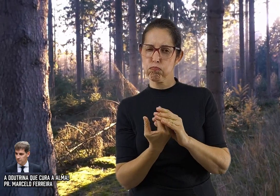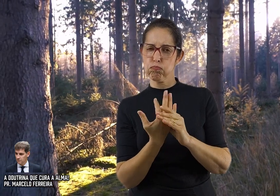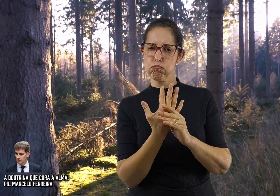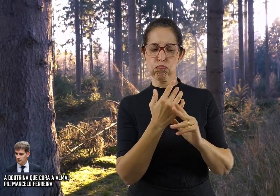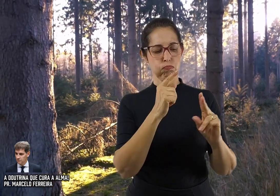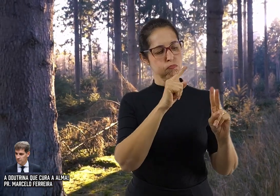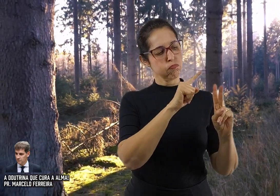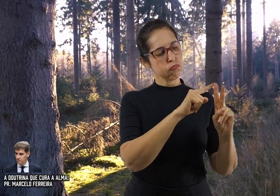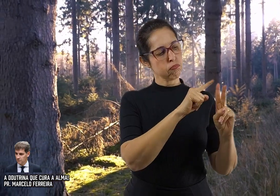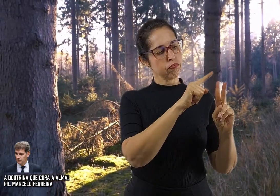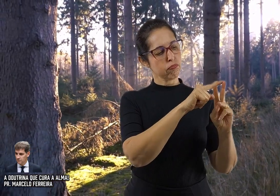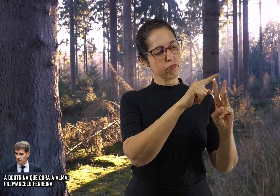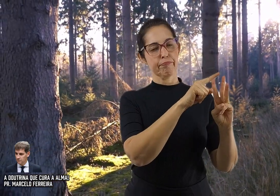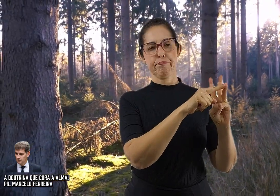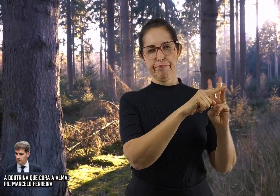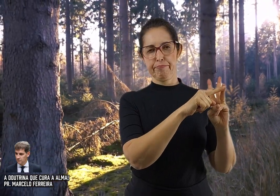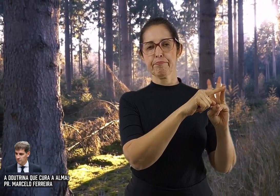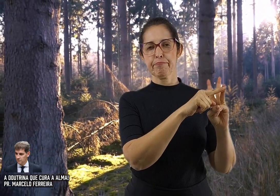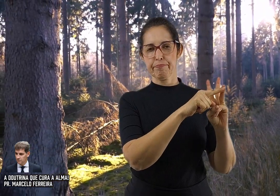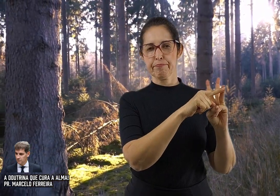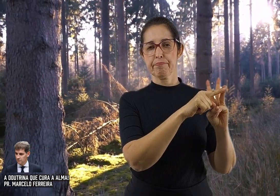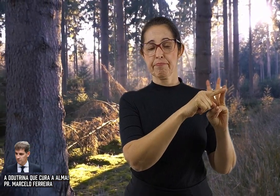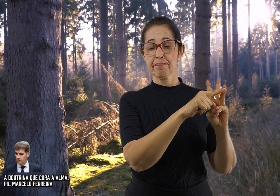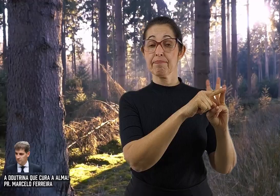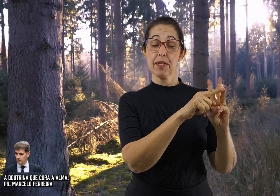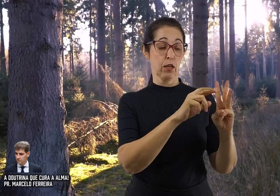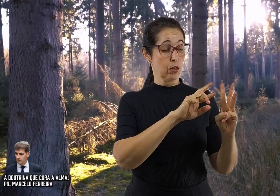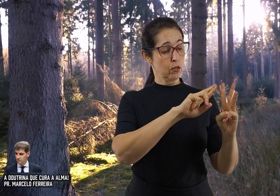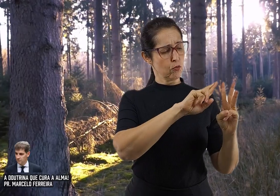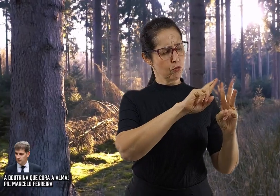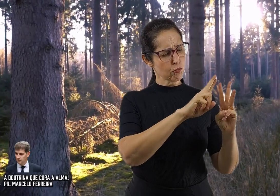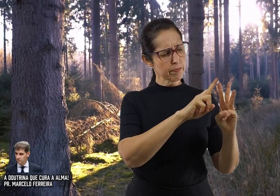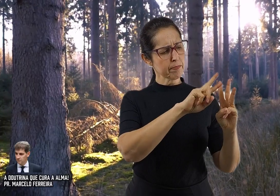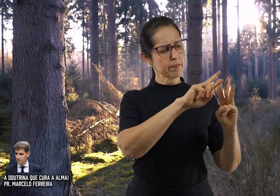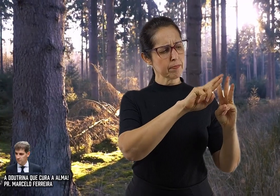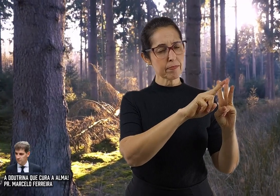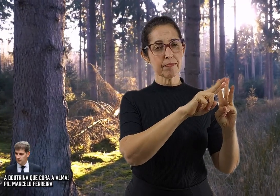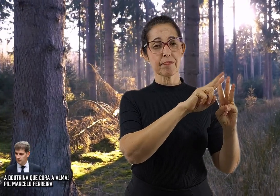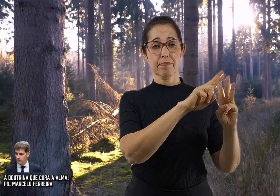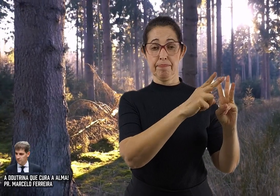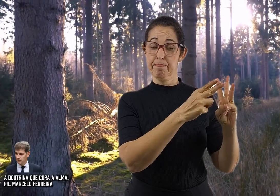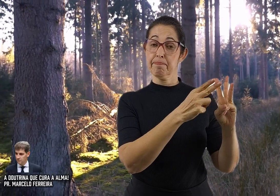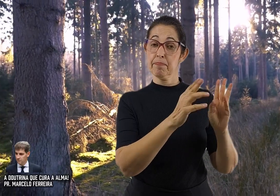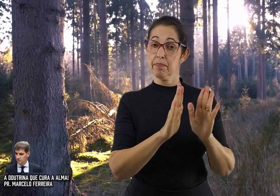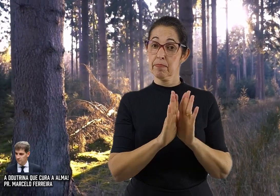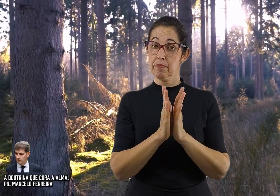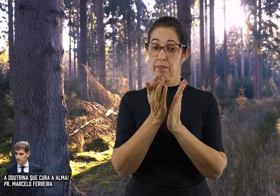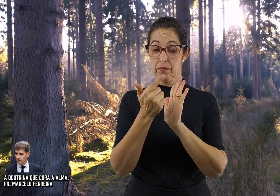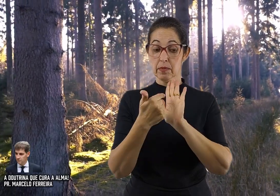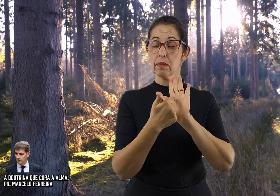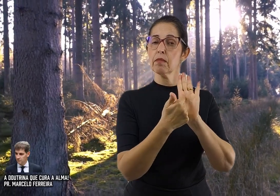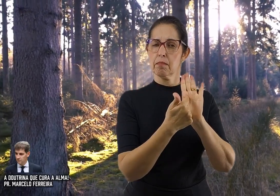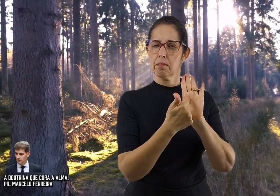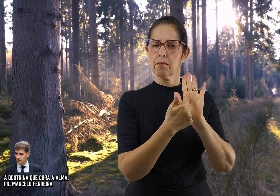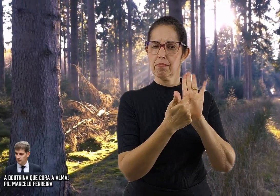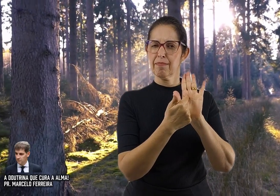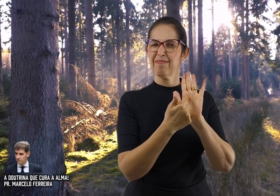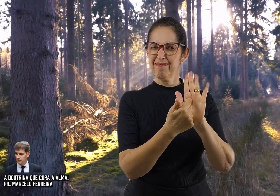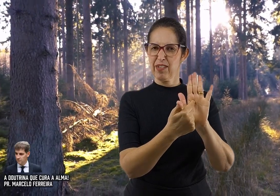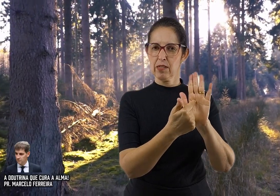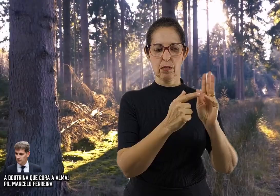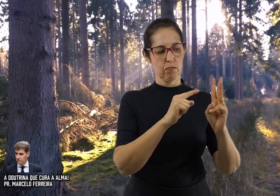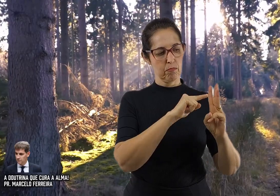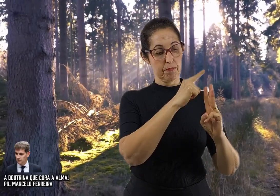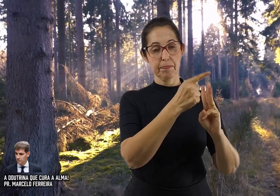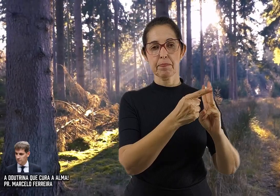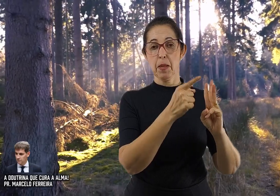Uma doutrina, ela pode ter 3 procedências diferentes, que a palavra fala sobre isso. Então,